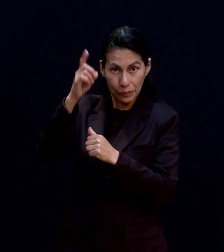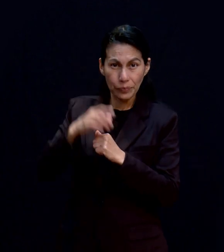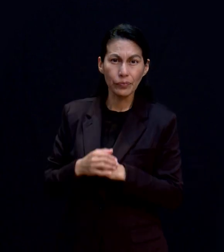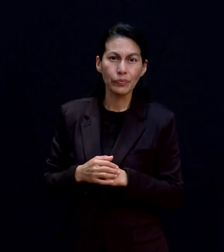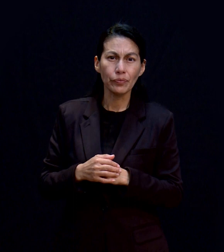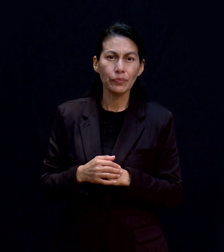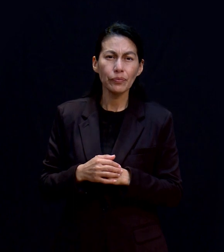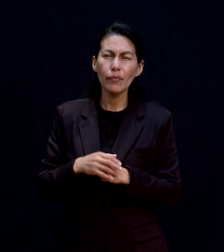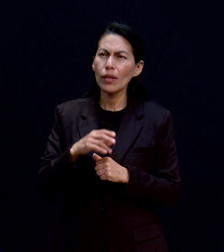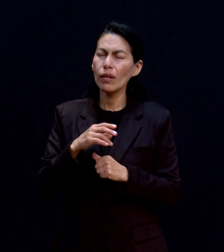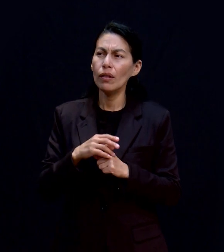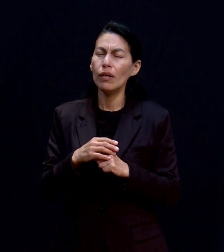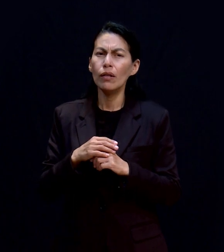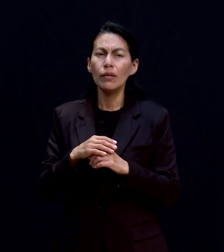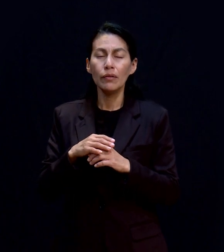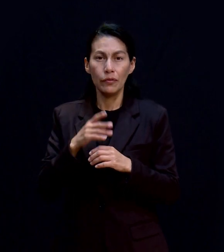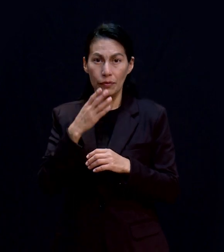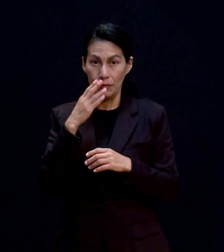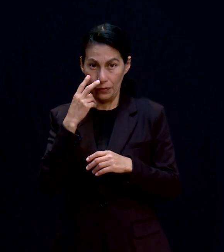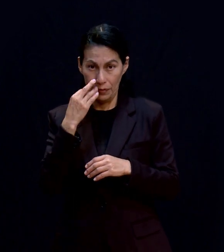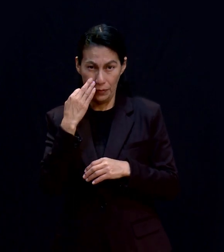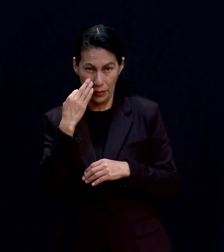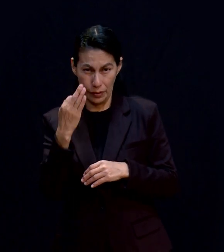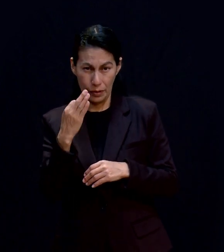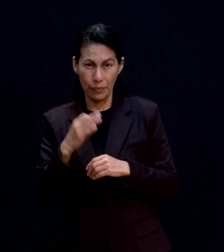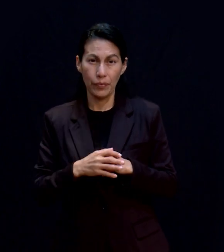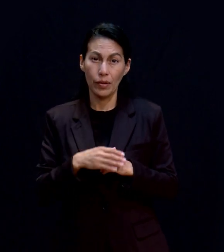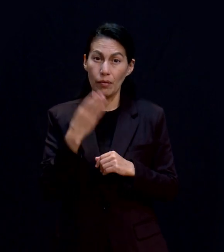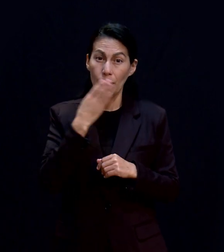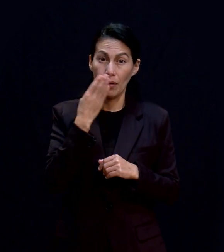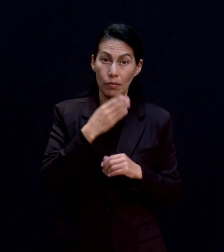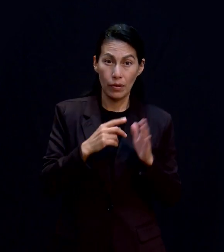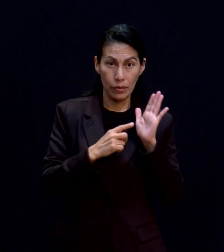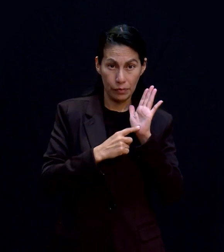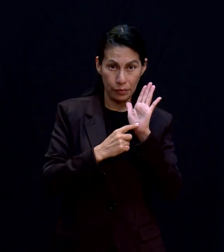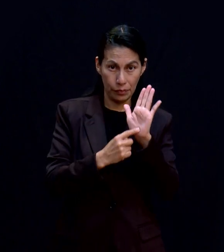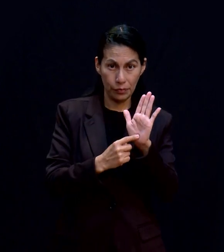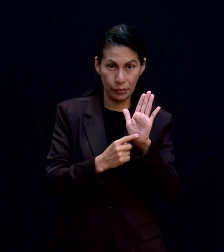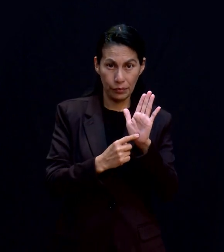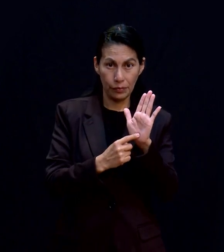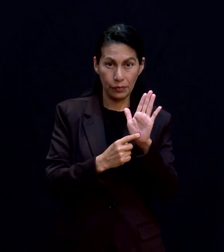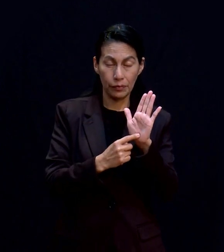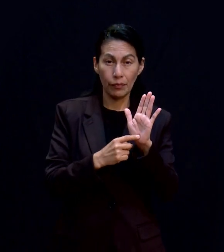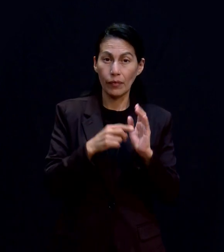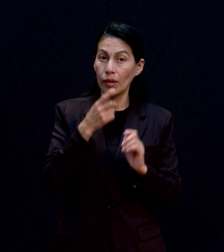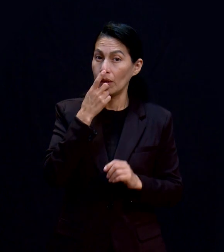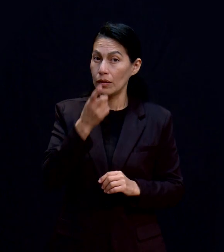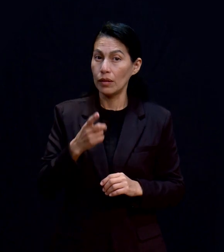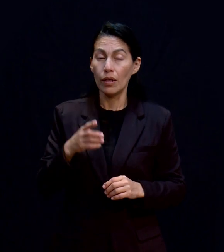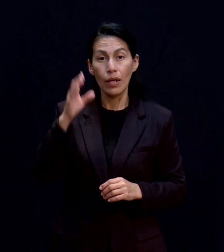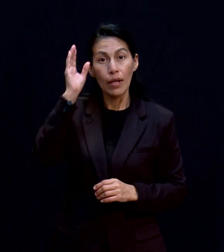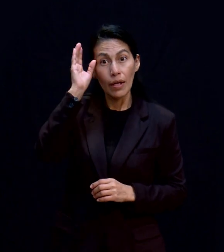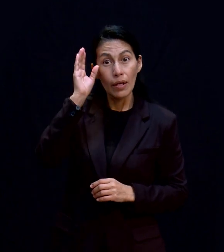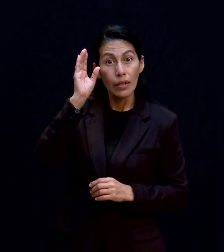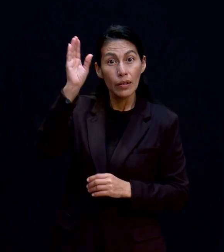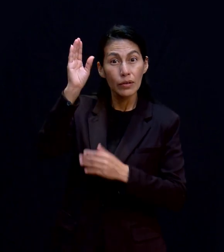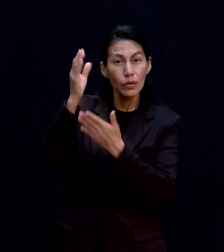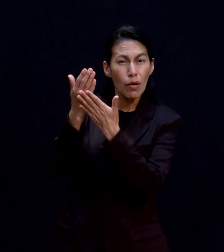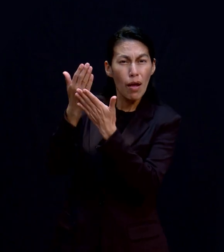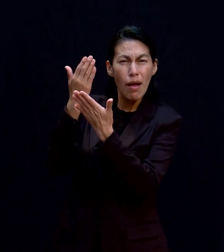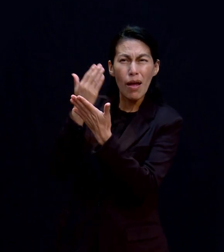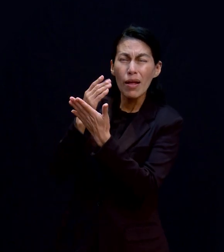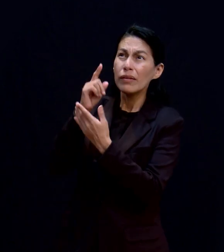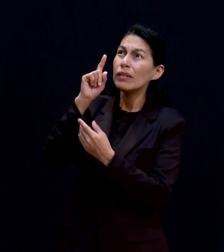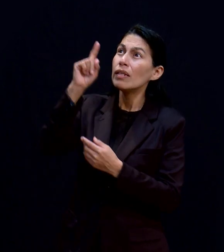dios hay un pasaje muy interesante que quisiera leerles cristo en su vida